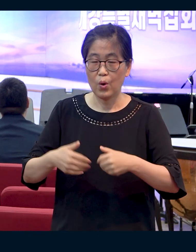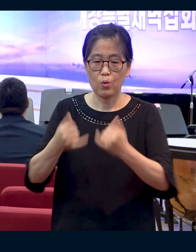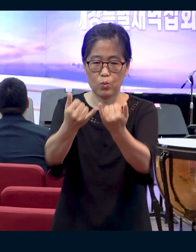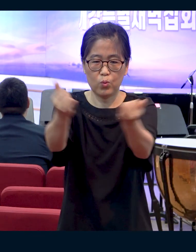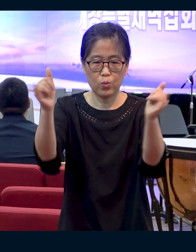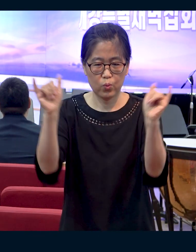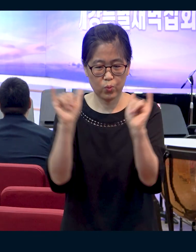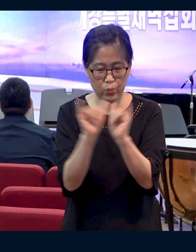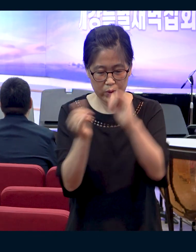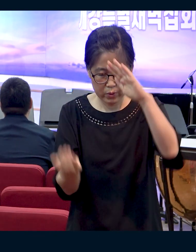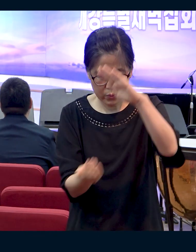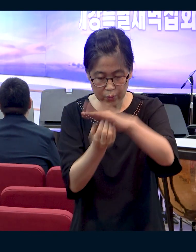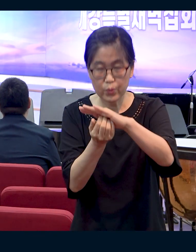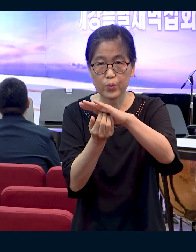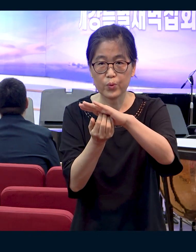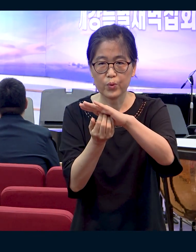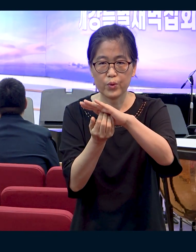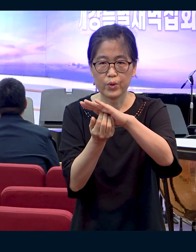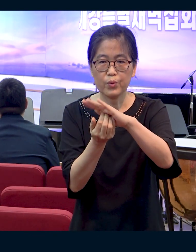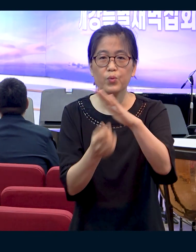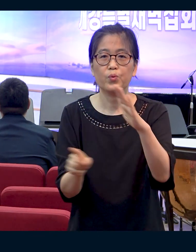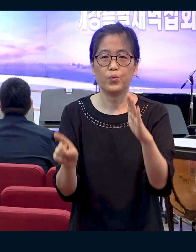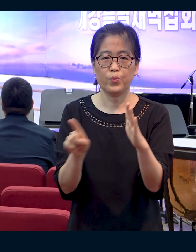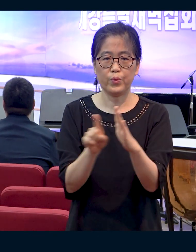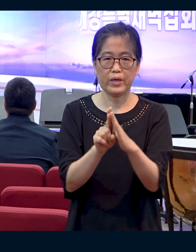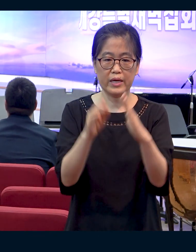공동체를 이루기 위해서는 가정부터 시작해서.